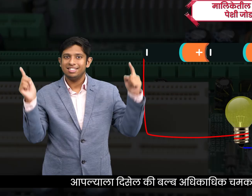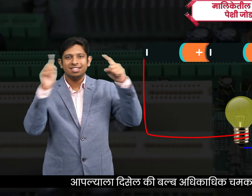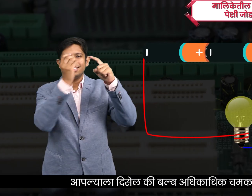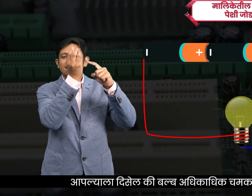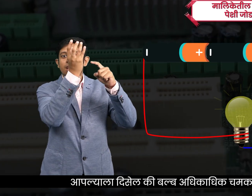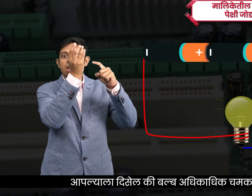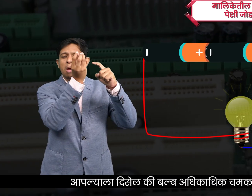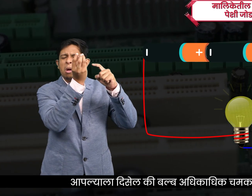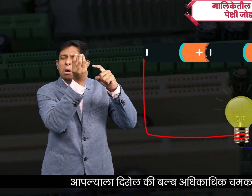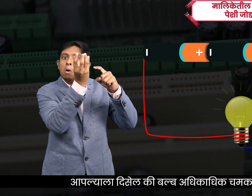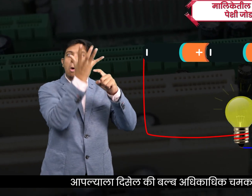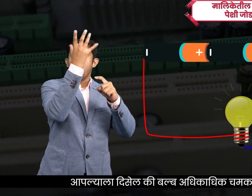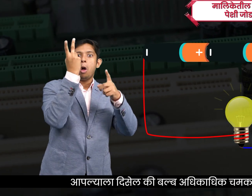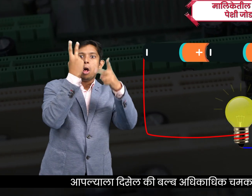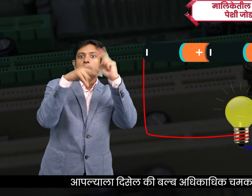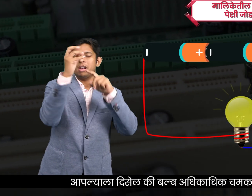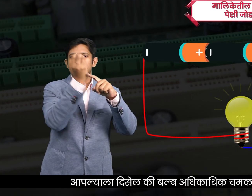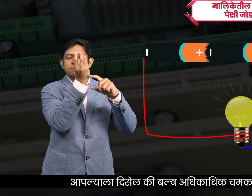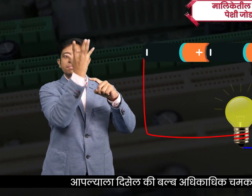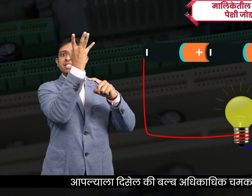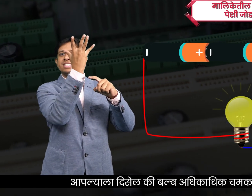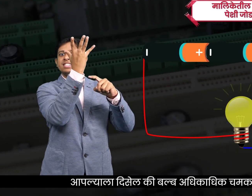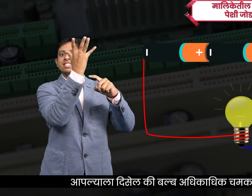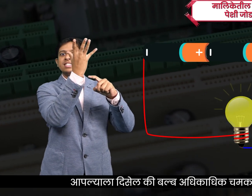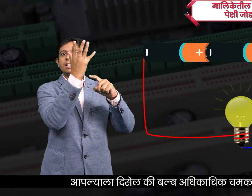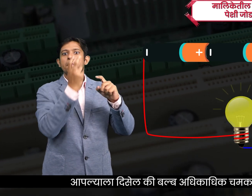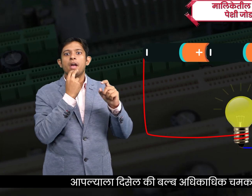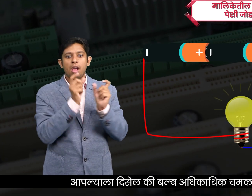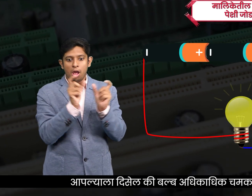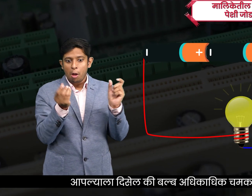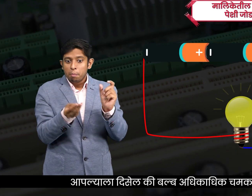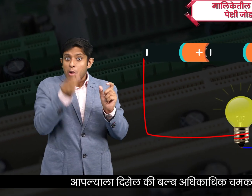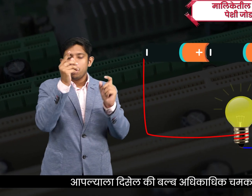आपल्याला दिसेल की बल्ब अधिकाधिक चमकतो.